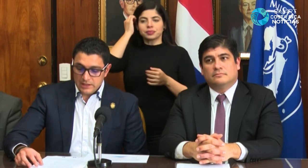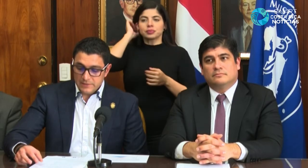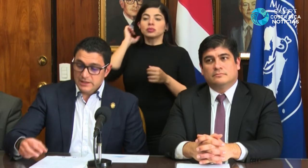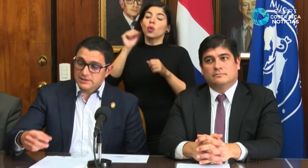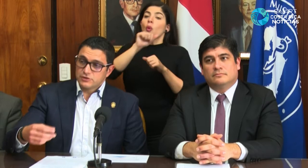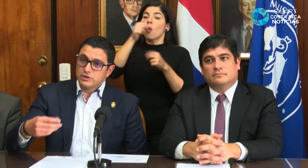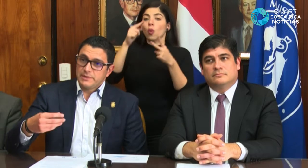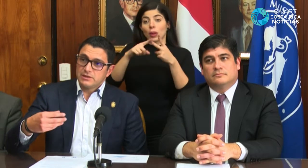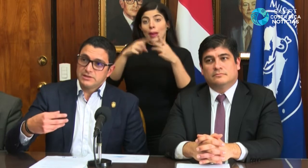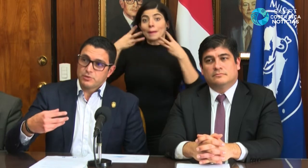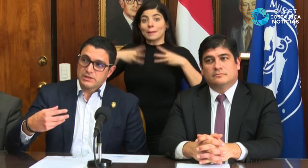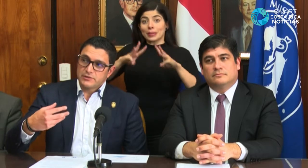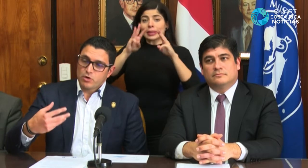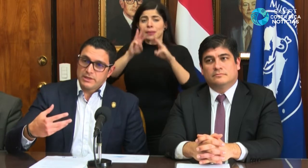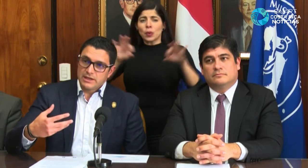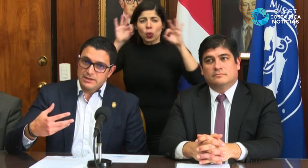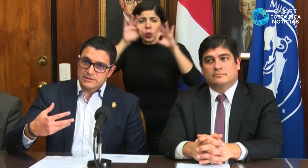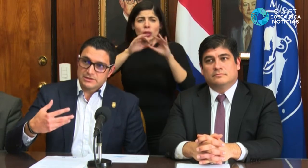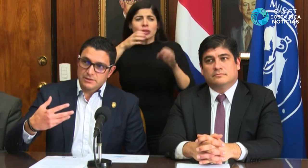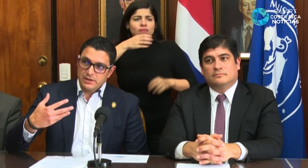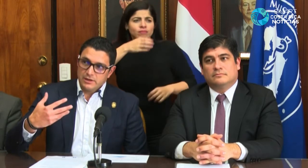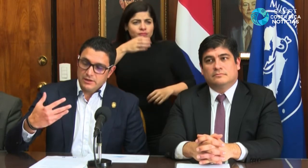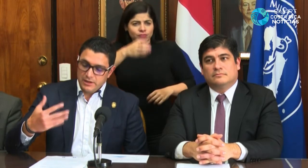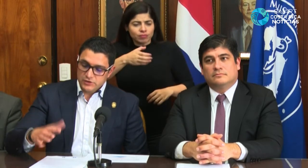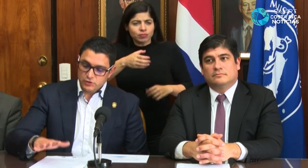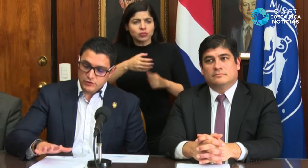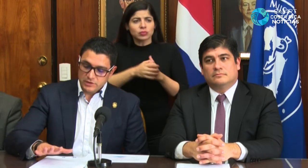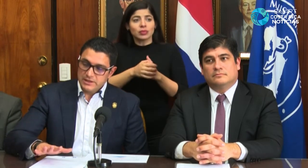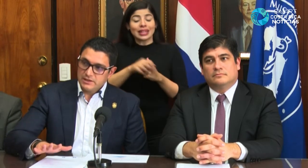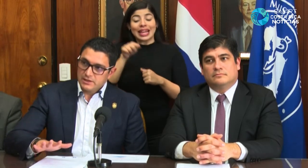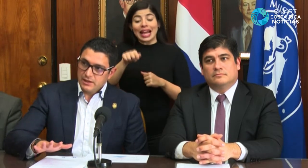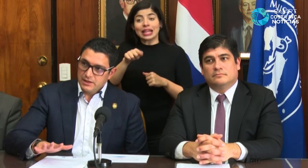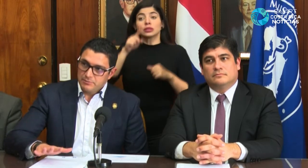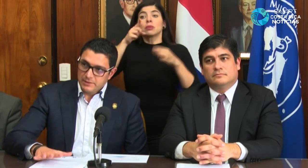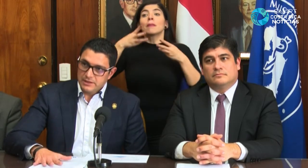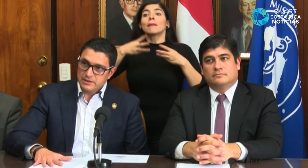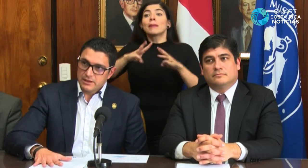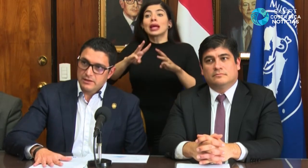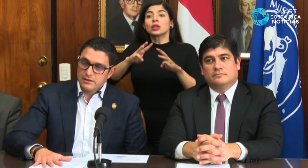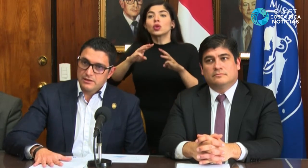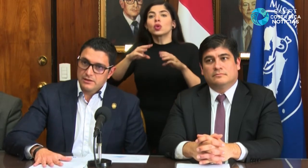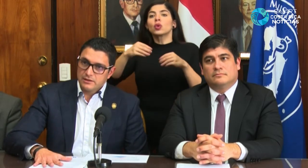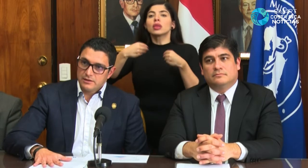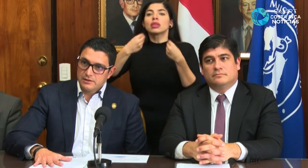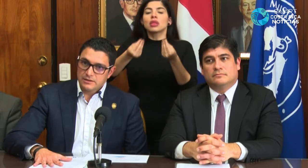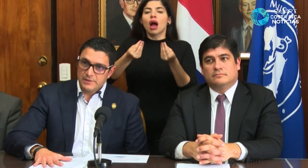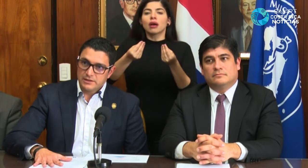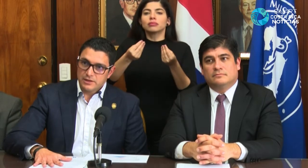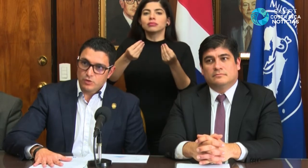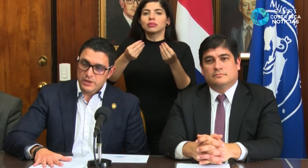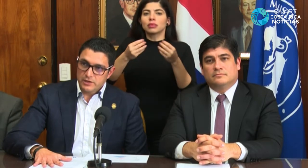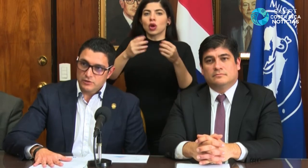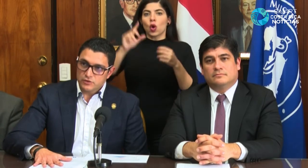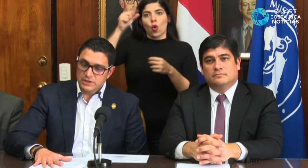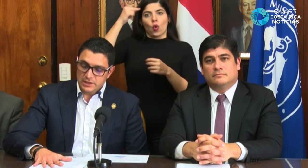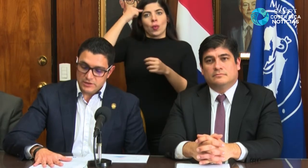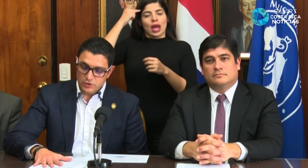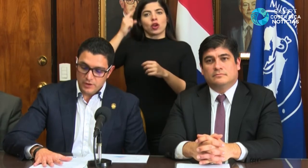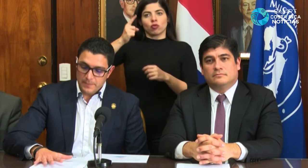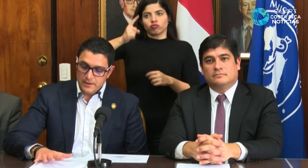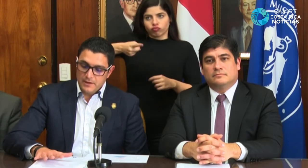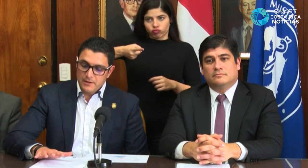Otra de las medidas, eso también es importante recomendarles, esto es una medida que implementa directamente el gobierno, es